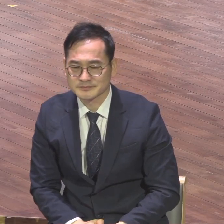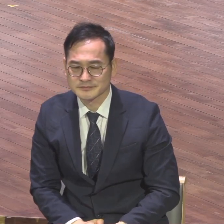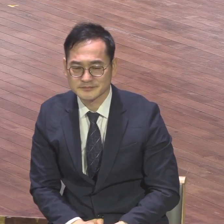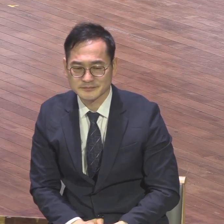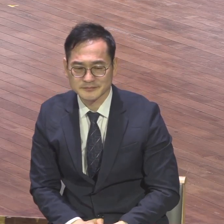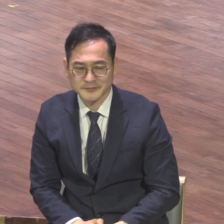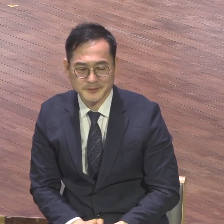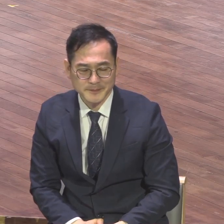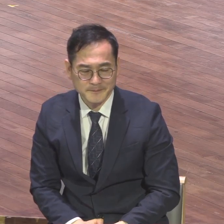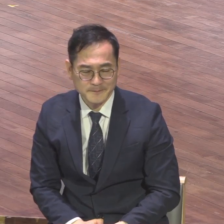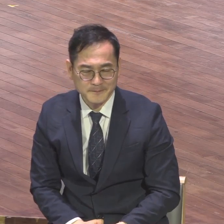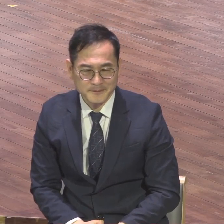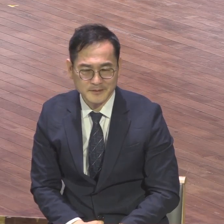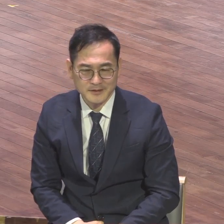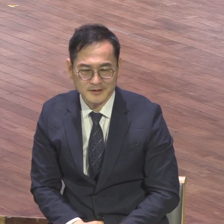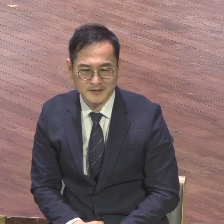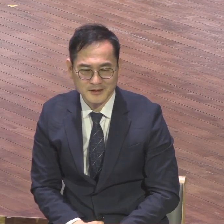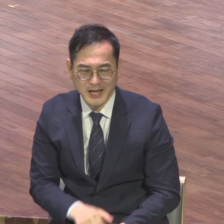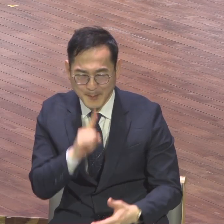피밖에 없다 그래서